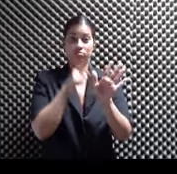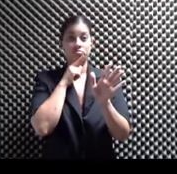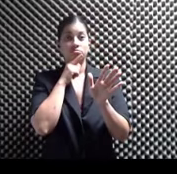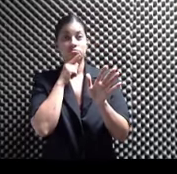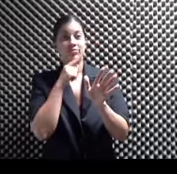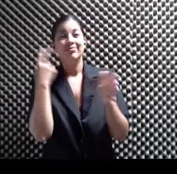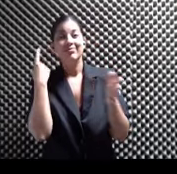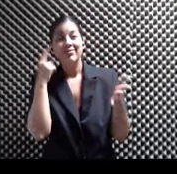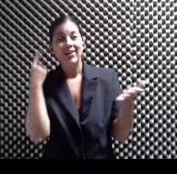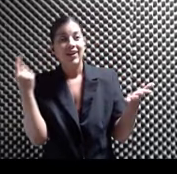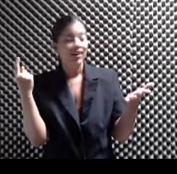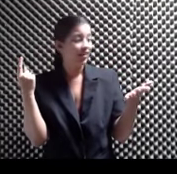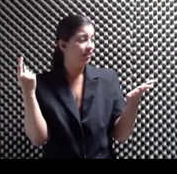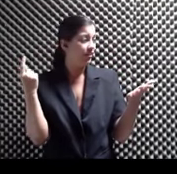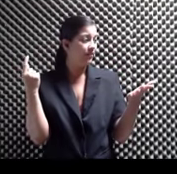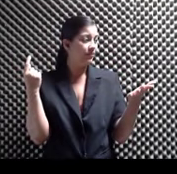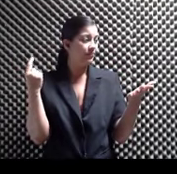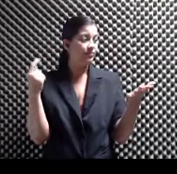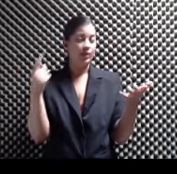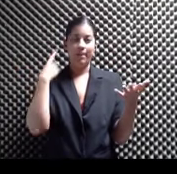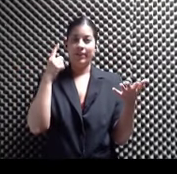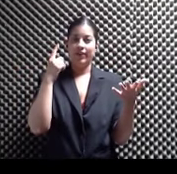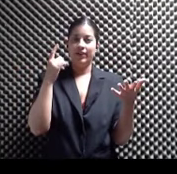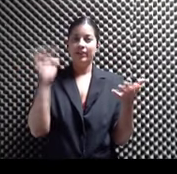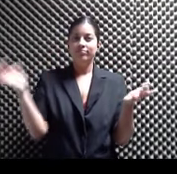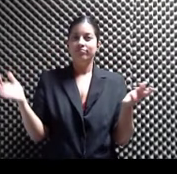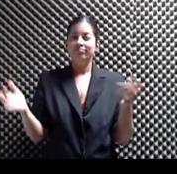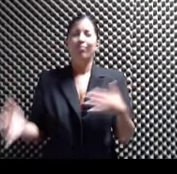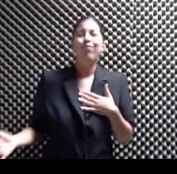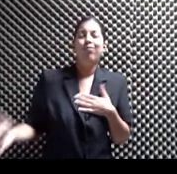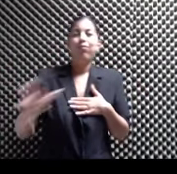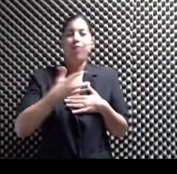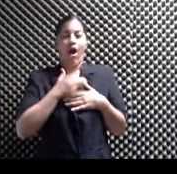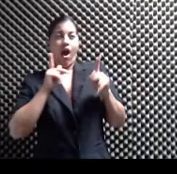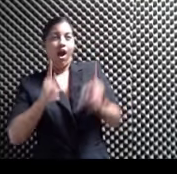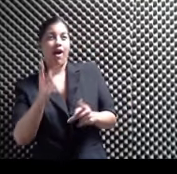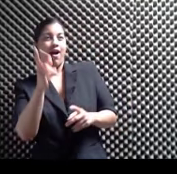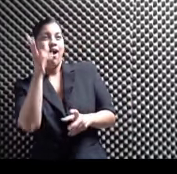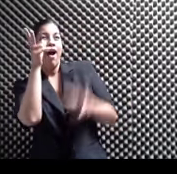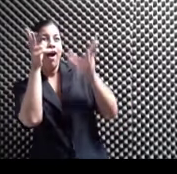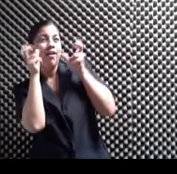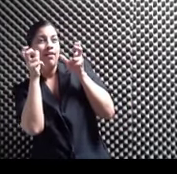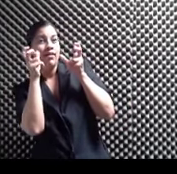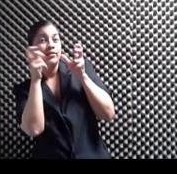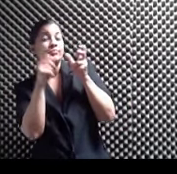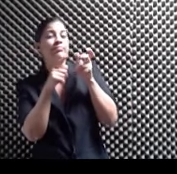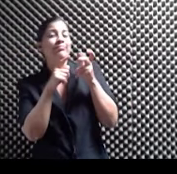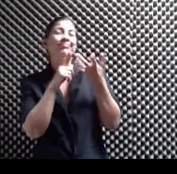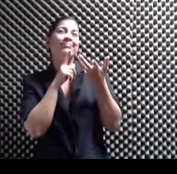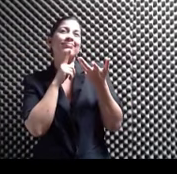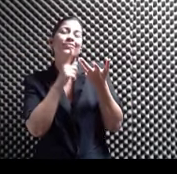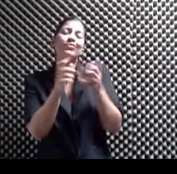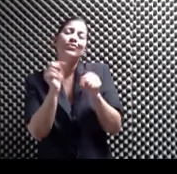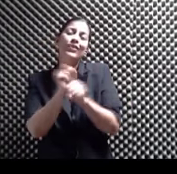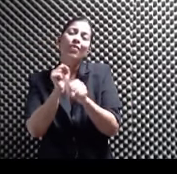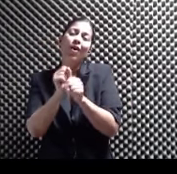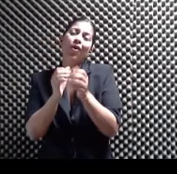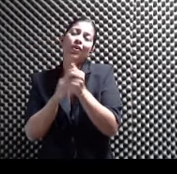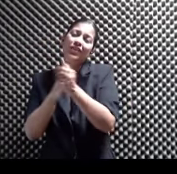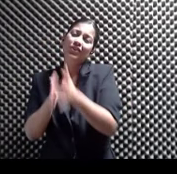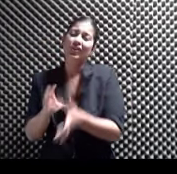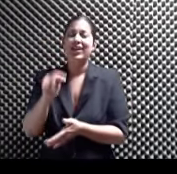llegar a la entraña del espectador desde la imagen. Uh-huh. Pero como es un trabajo de dirección de Nami Helfer